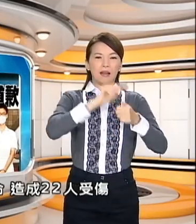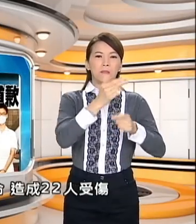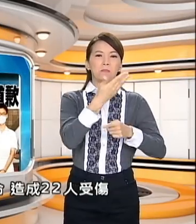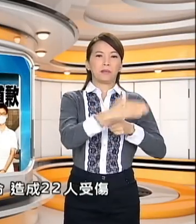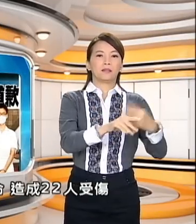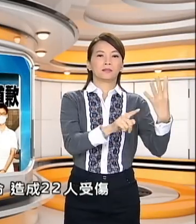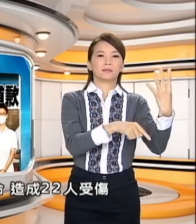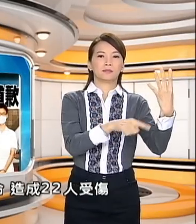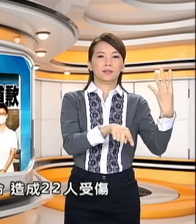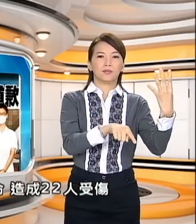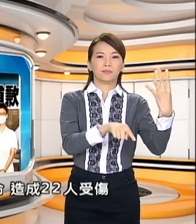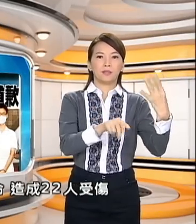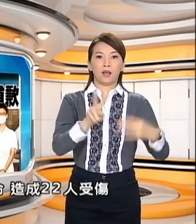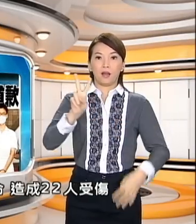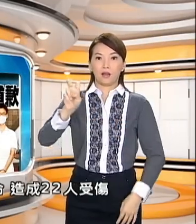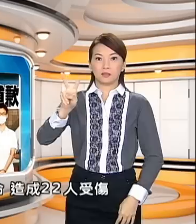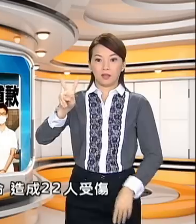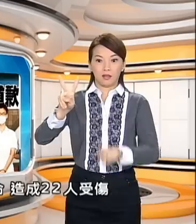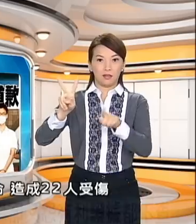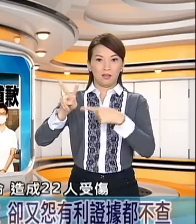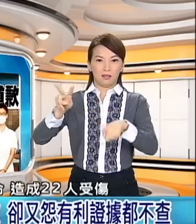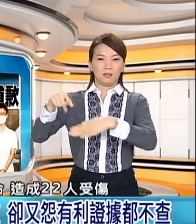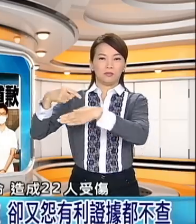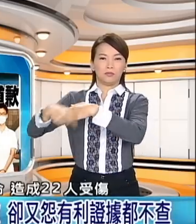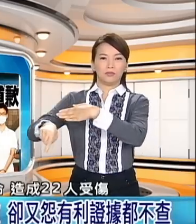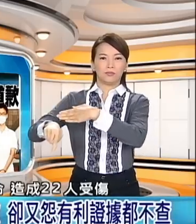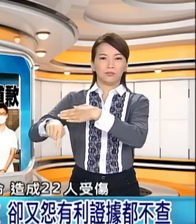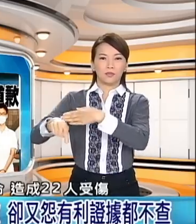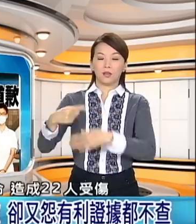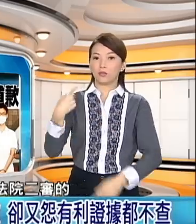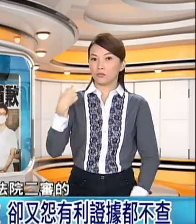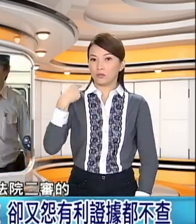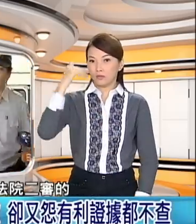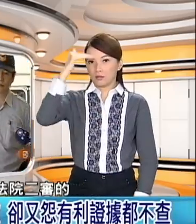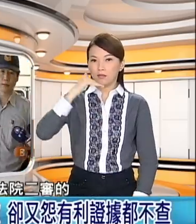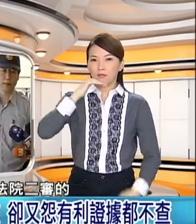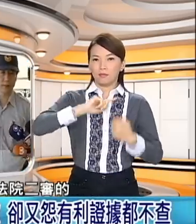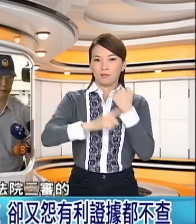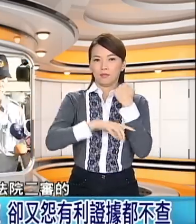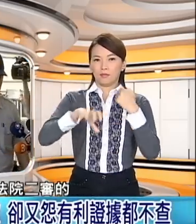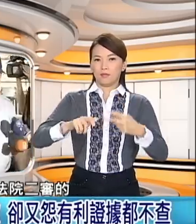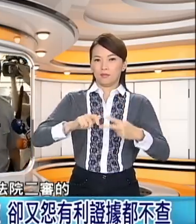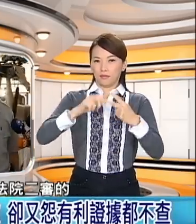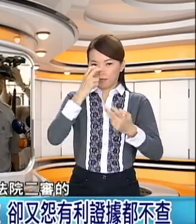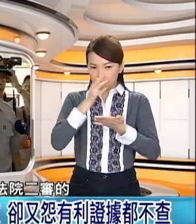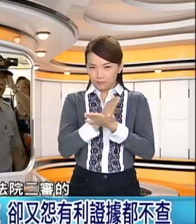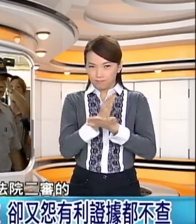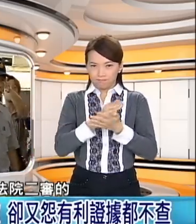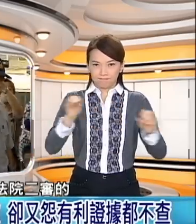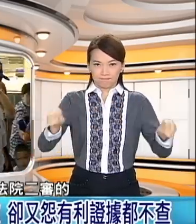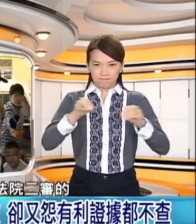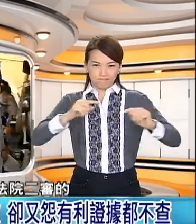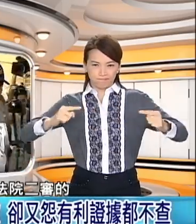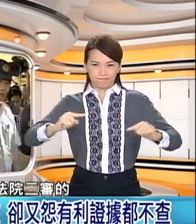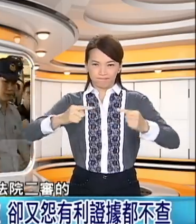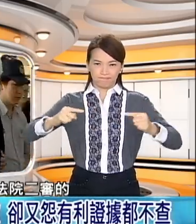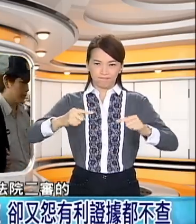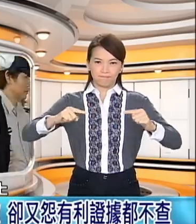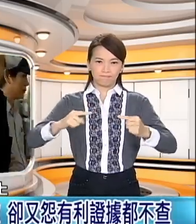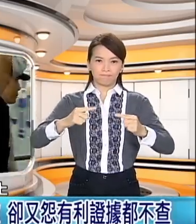了4条人命，造成22个人受伤。昨天高等法院2审的言辞辩